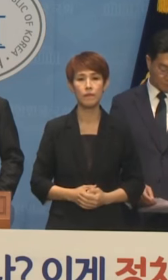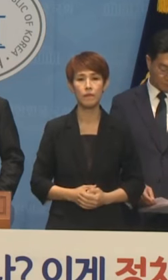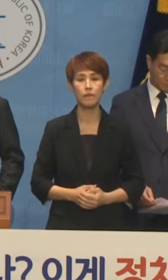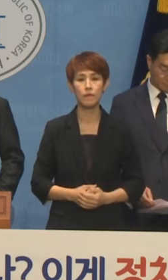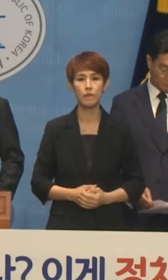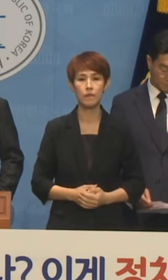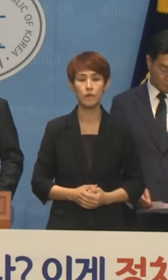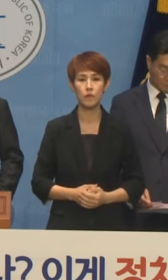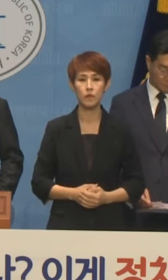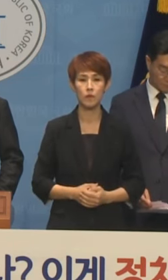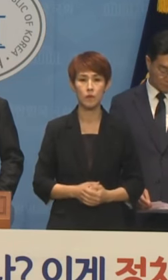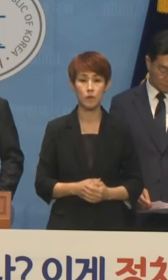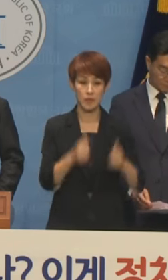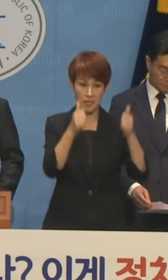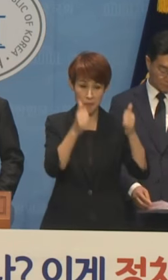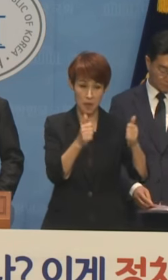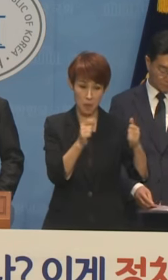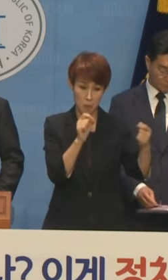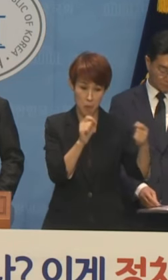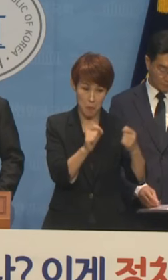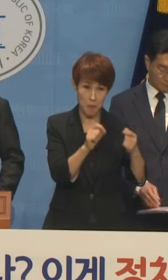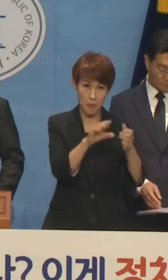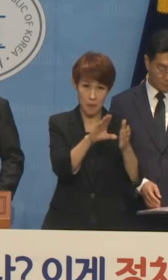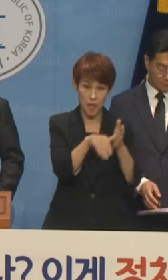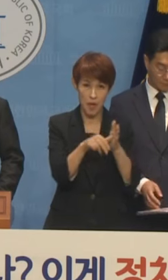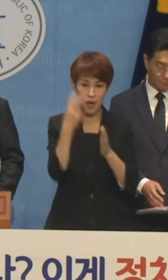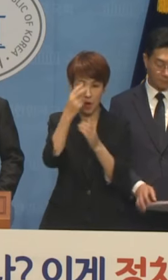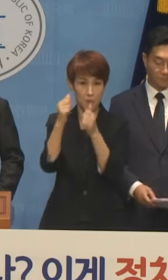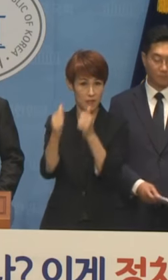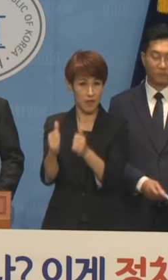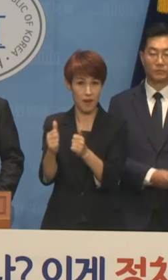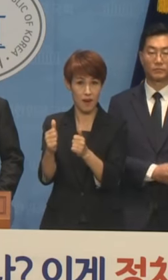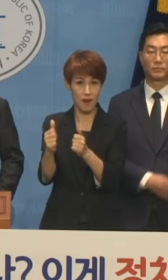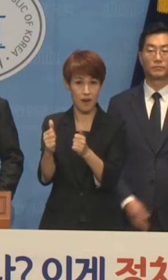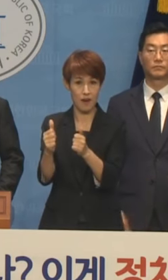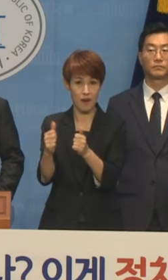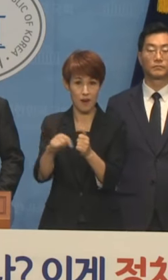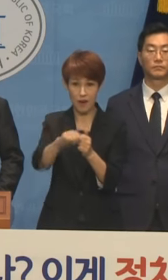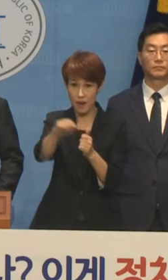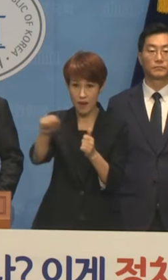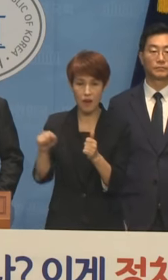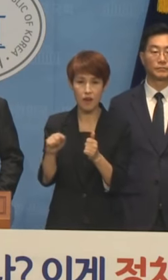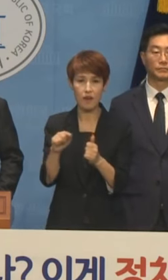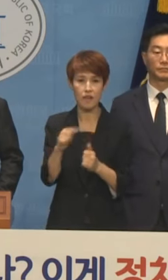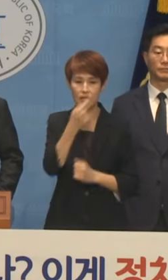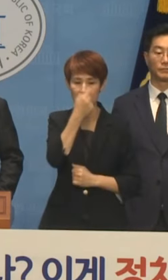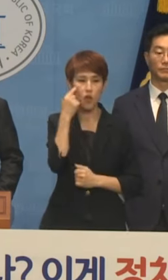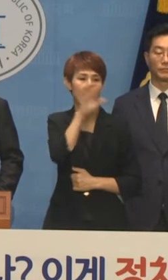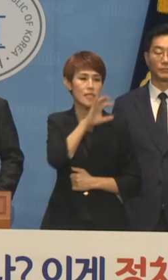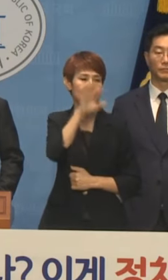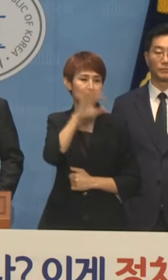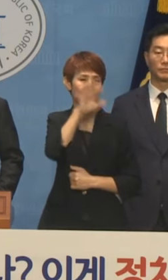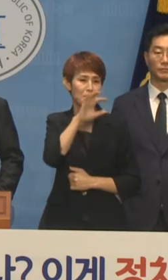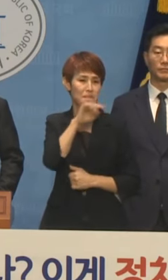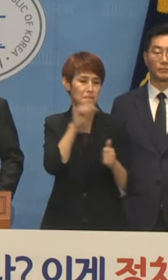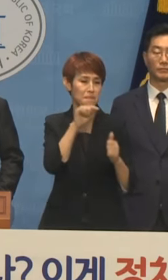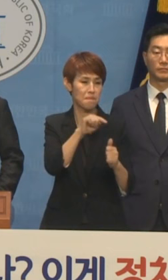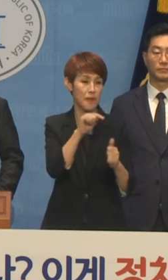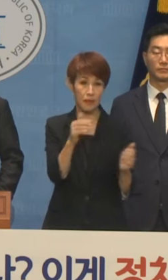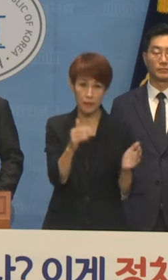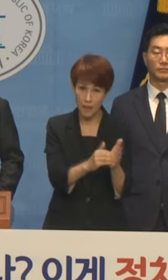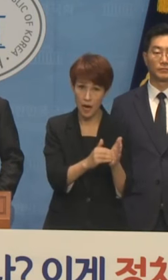이재용 그 공판을 앞두고 검사들이 증언 연습을 시켰다라고 하는 부분과